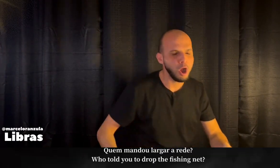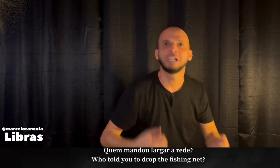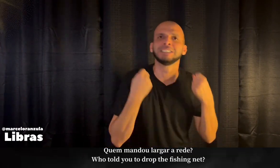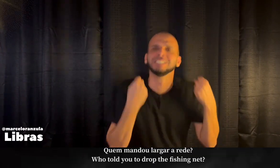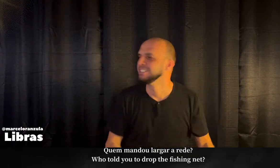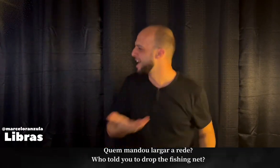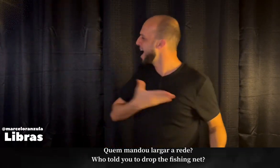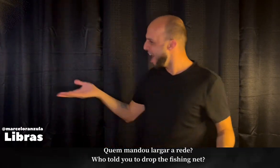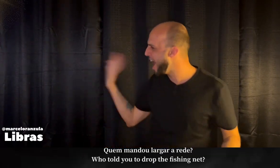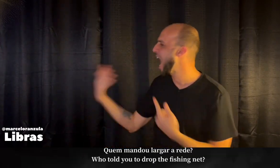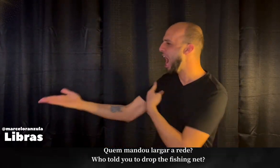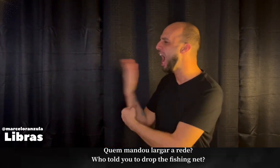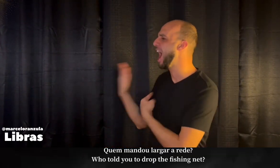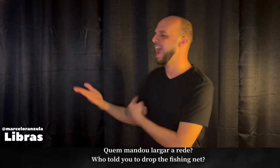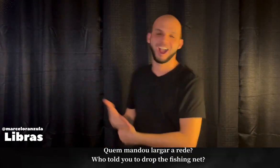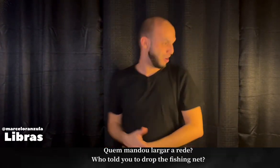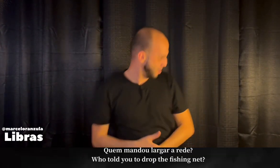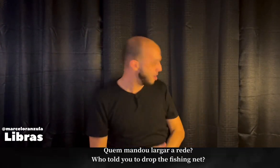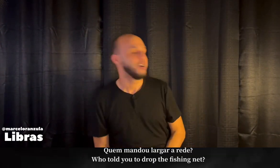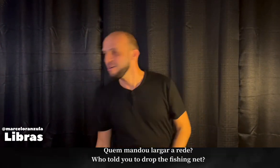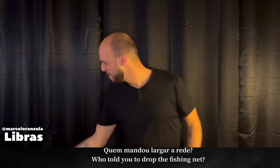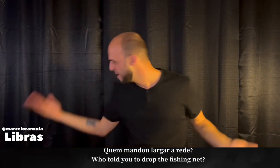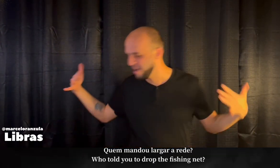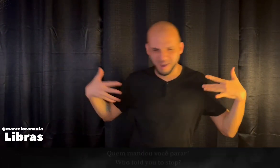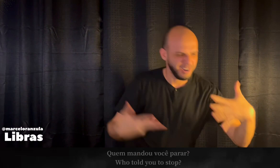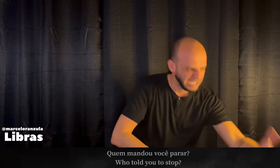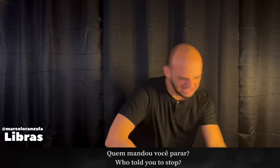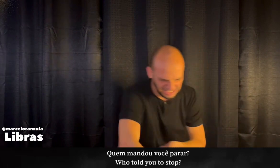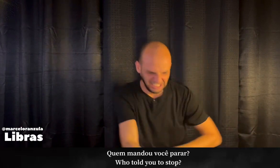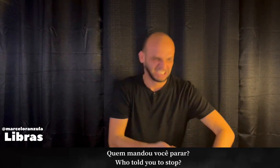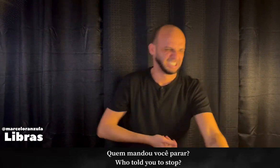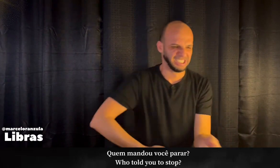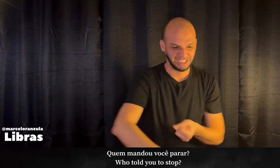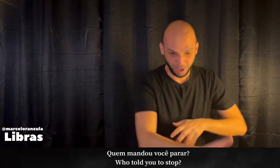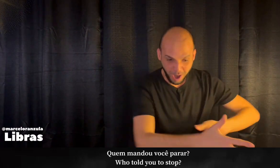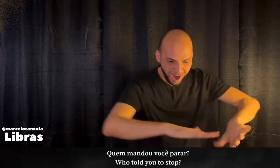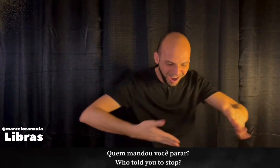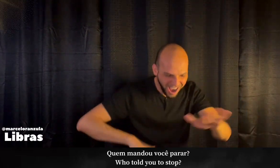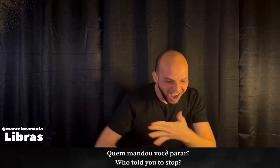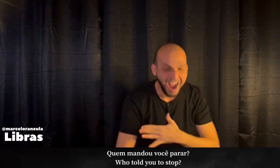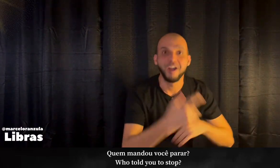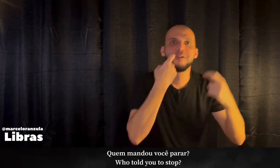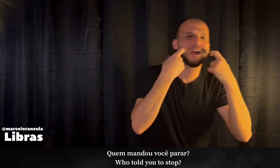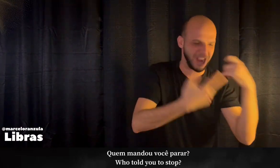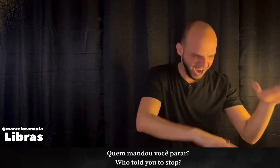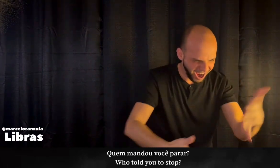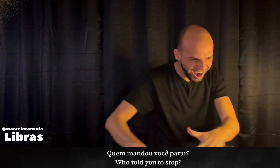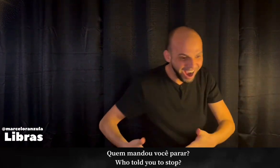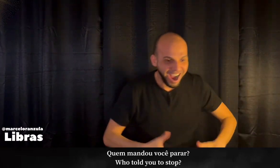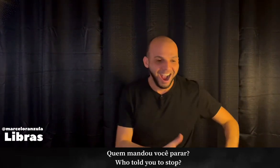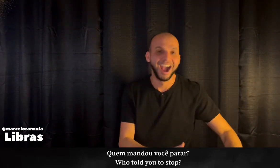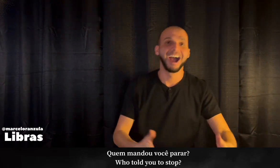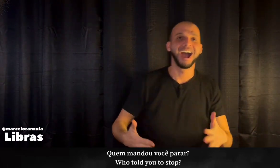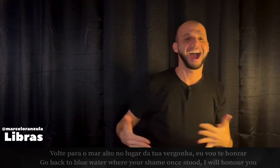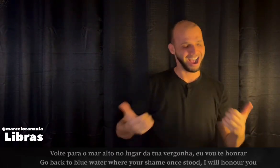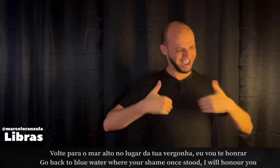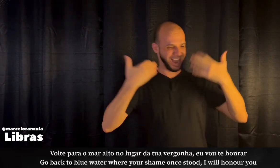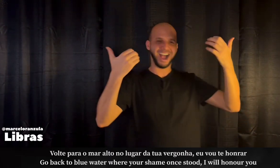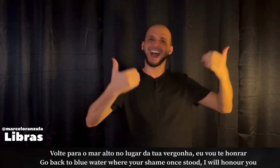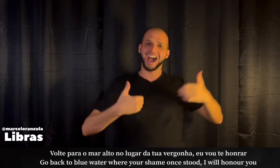mandou largar a rede? Quem mandou você parar? Volte para